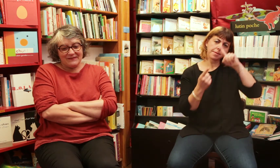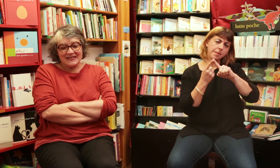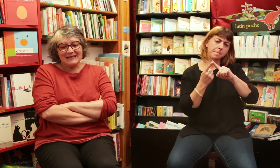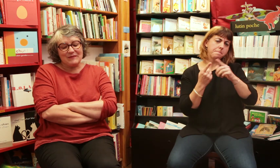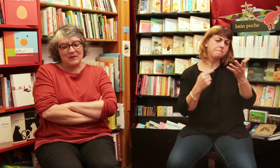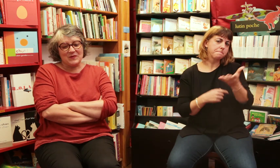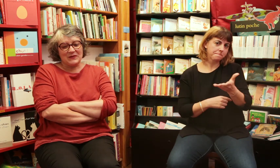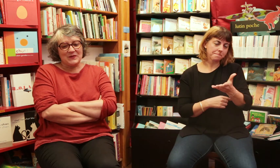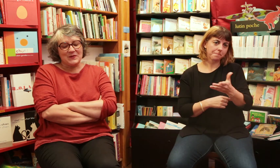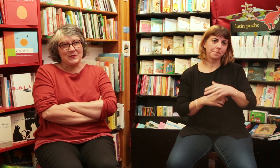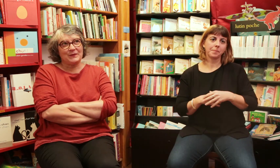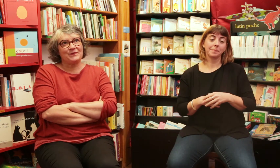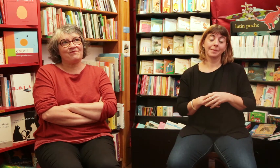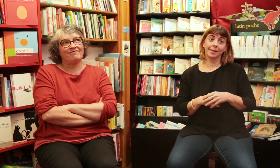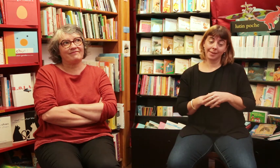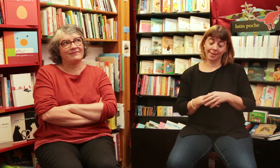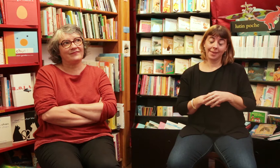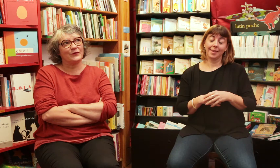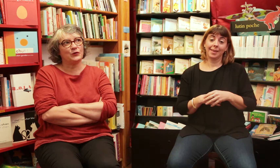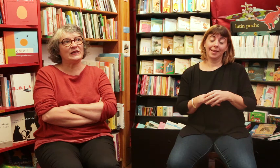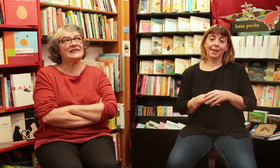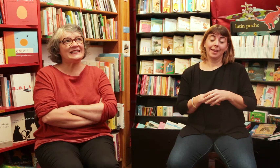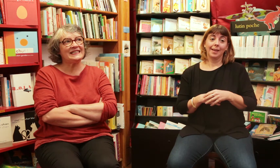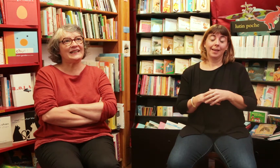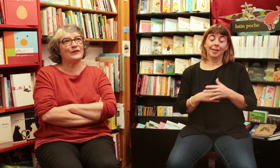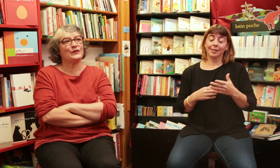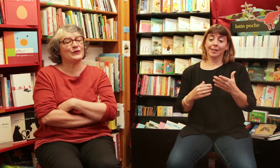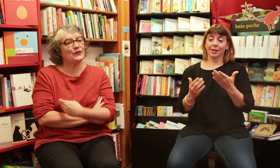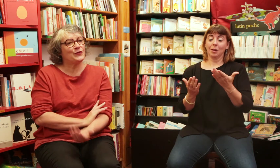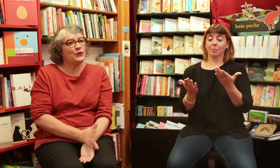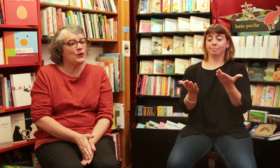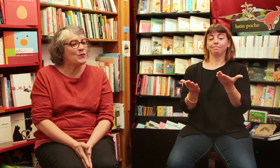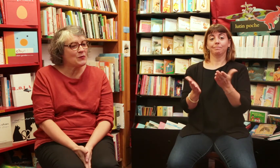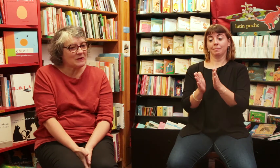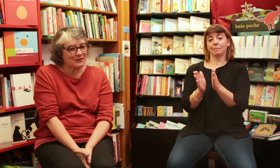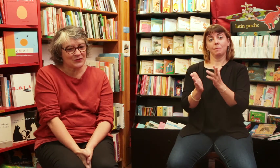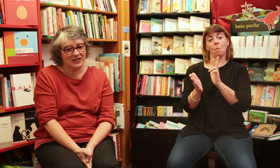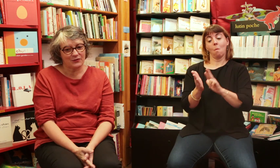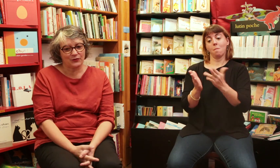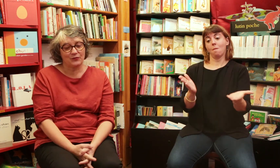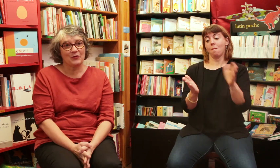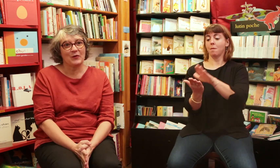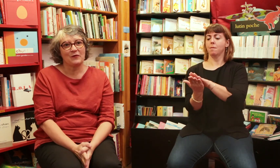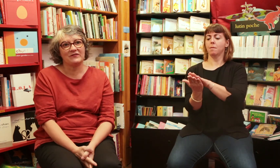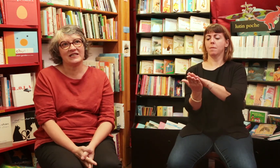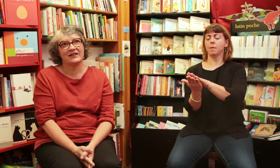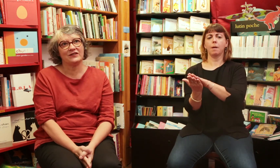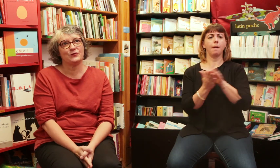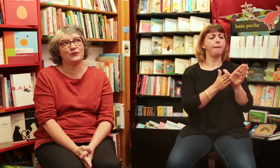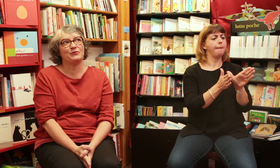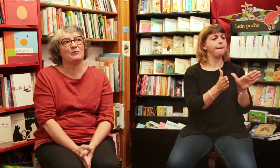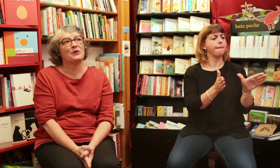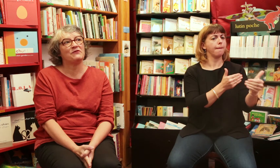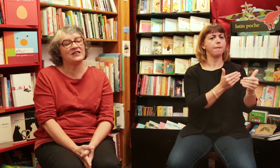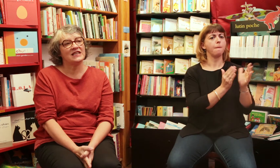C'est difficile pour moi de coller une étiquette sur ce roman parce que j'avais justement pas envie.